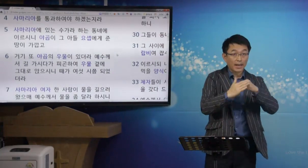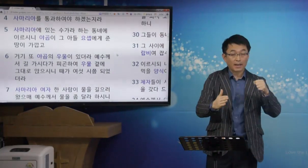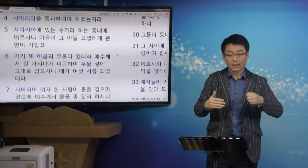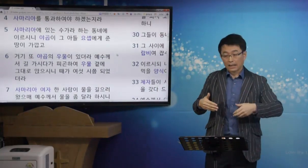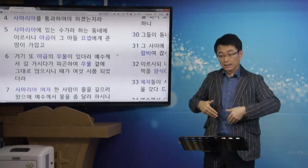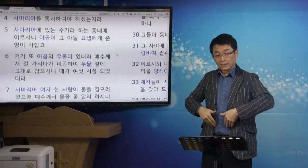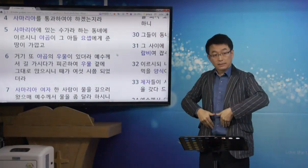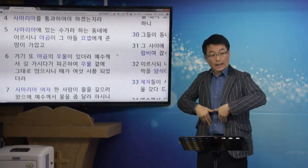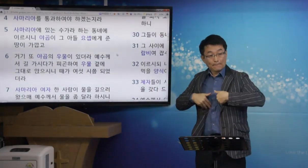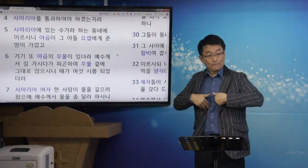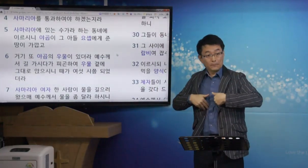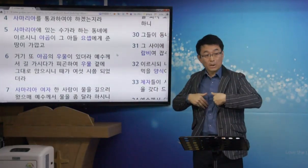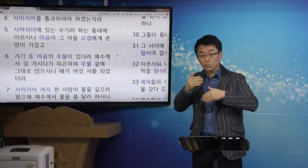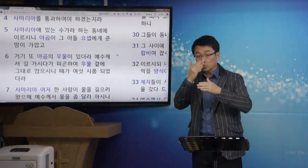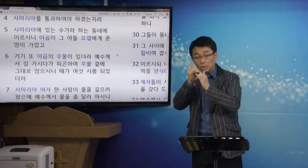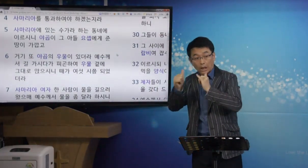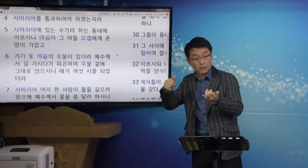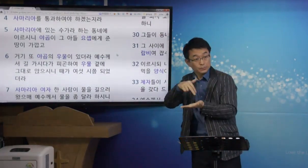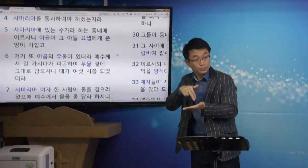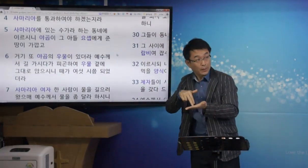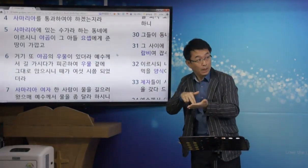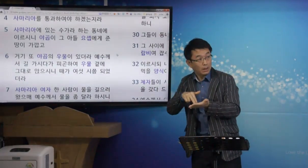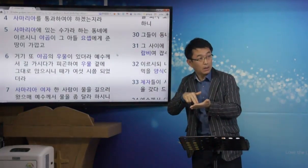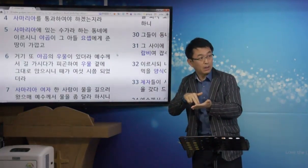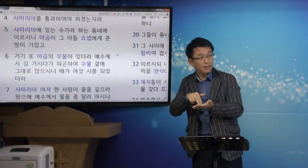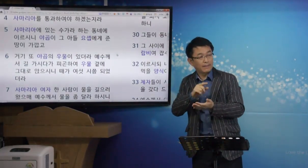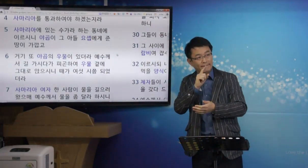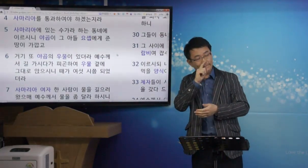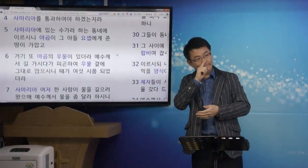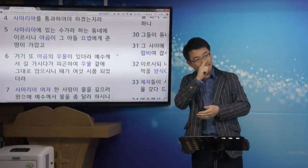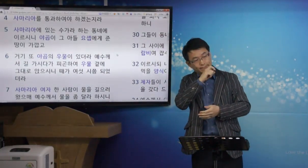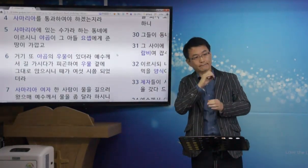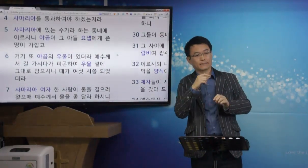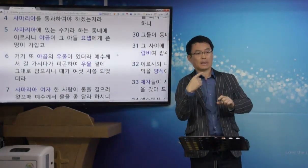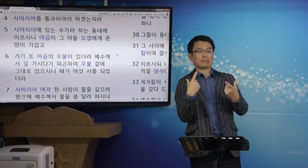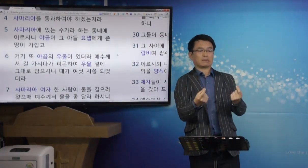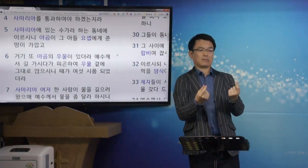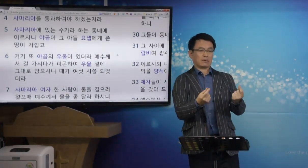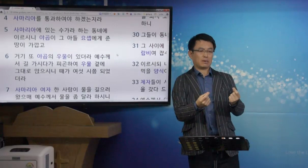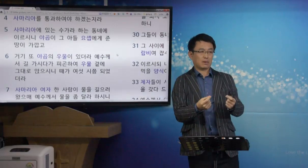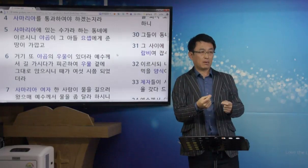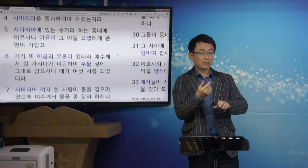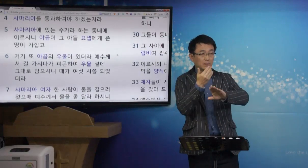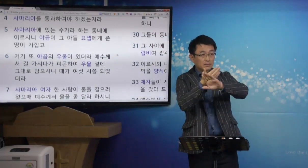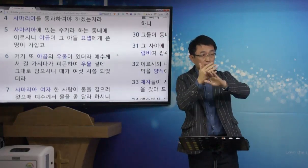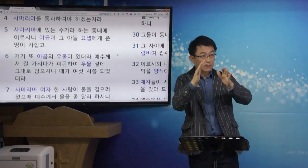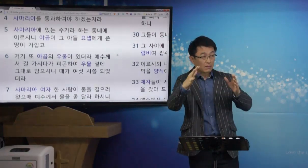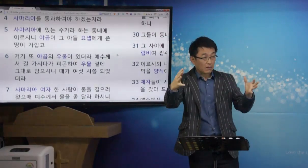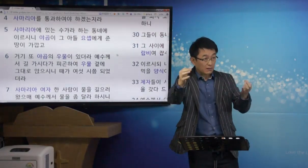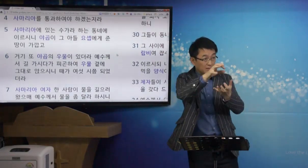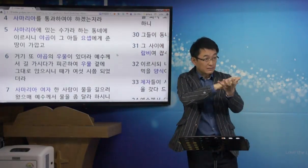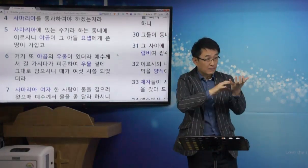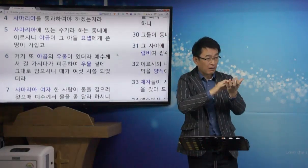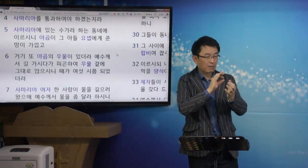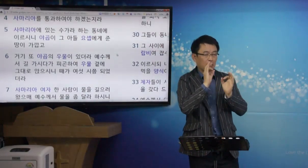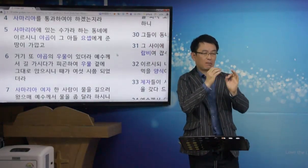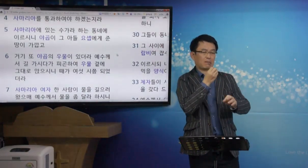혼혈이 되었기 때문에 남유다 입장에서는 더러운 사람이라고 생각을 합니다. 다른 나라